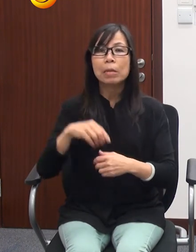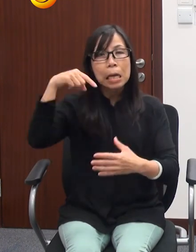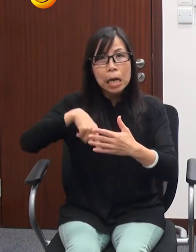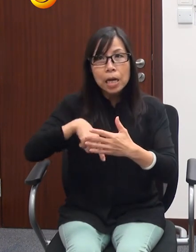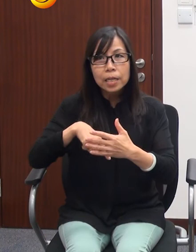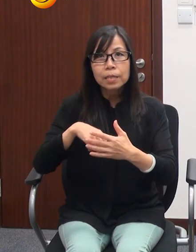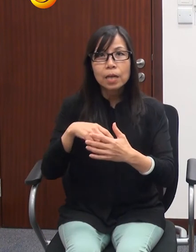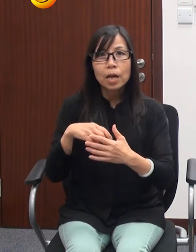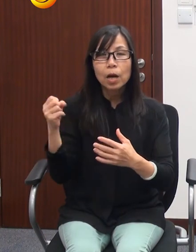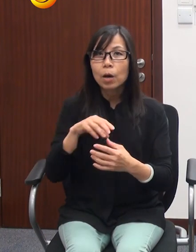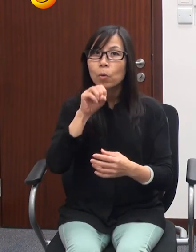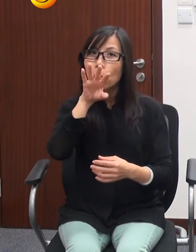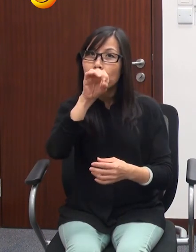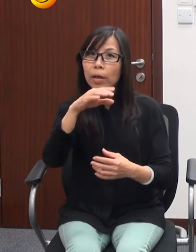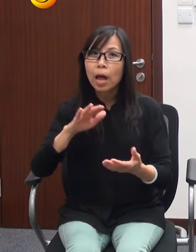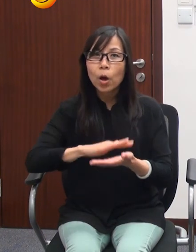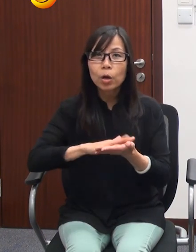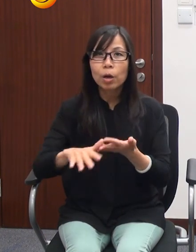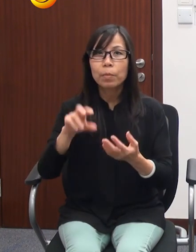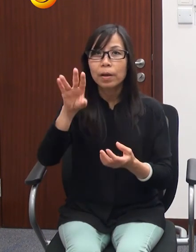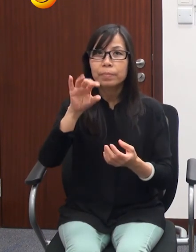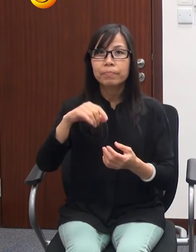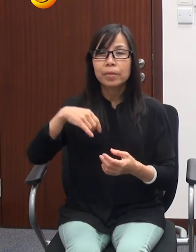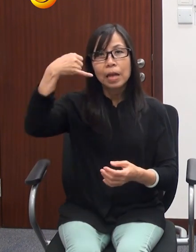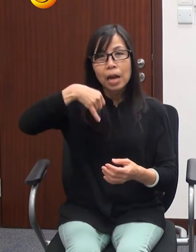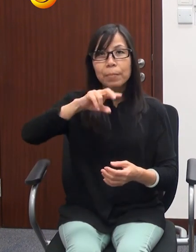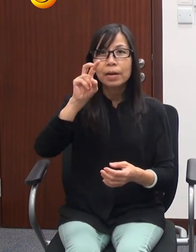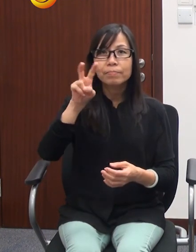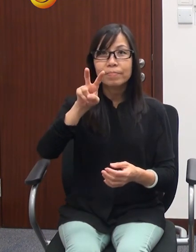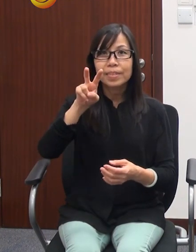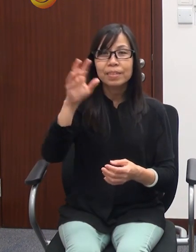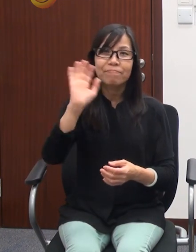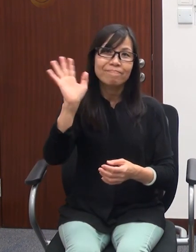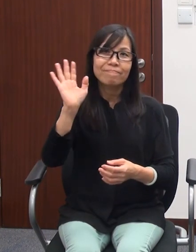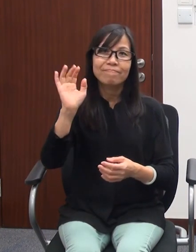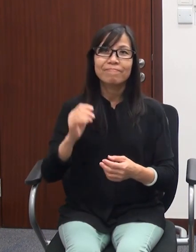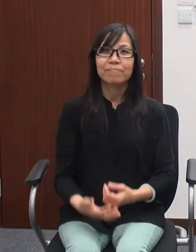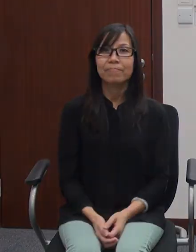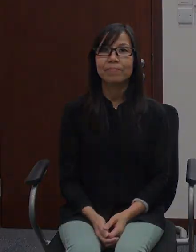我會將個故仔講俾大家聽。咁下個禮拜再傾啊。 好，再見。